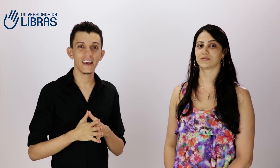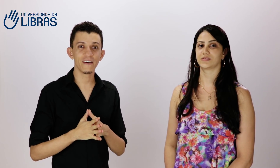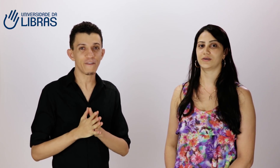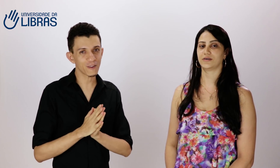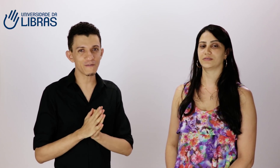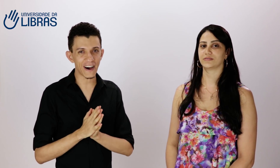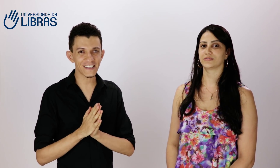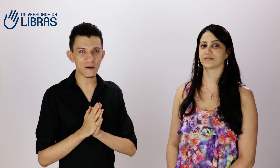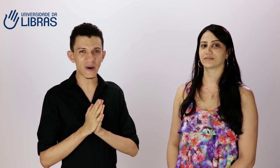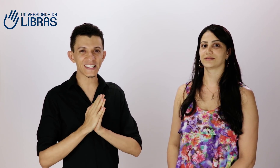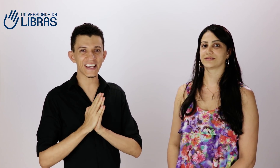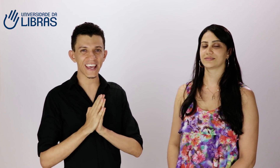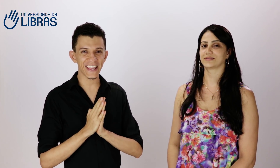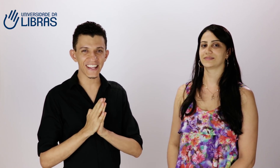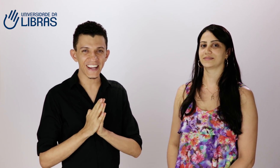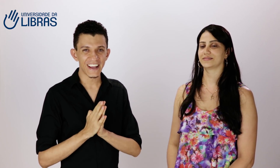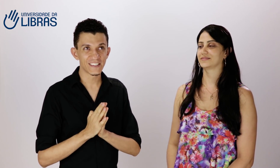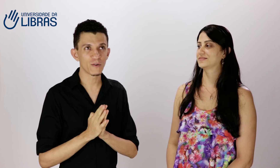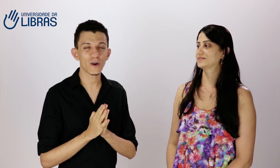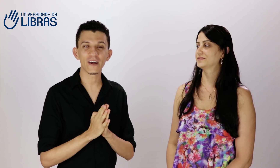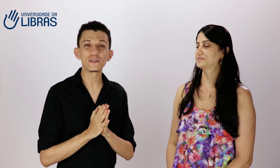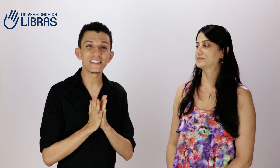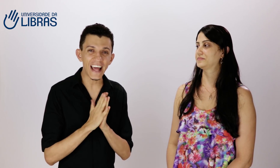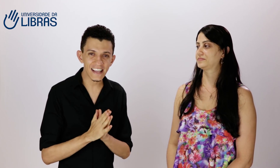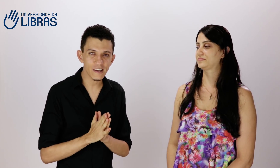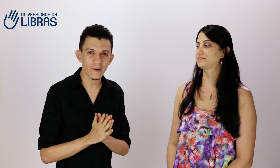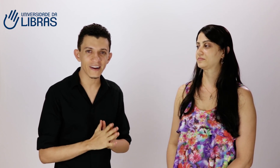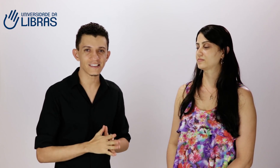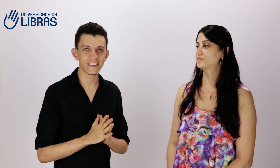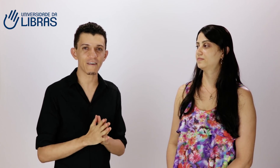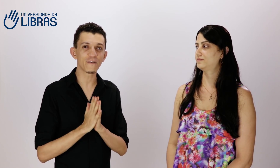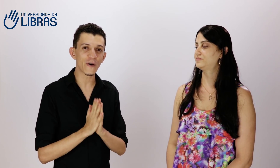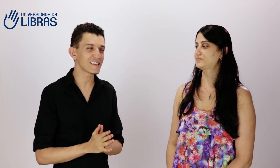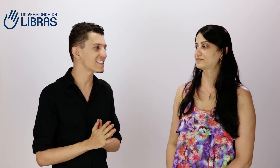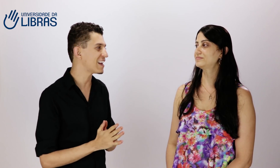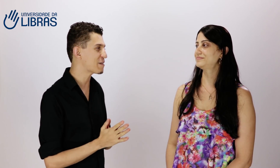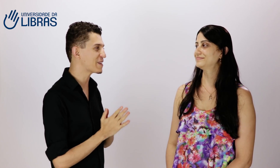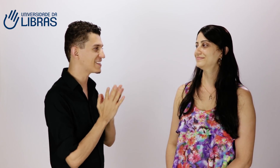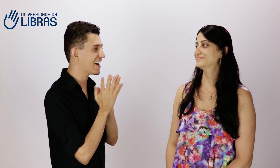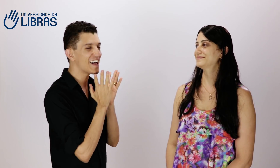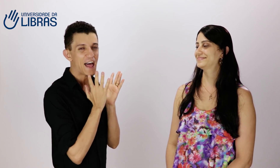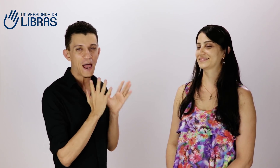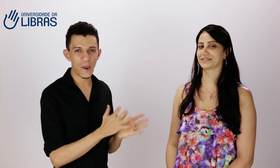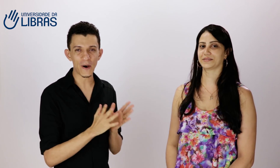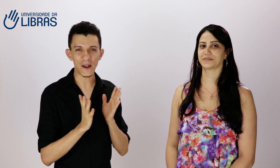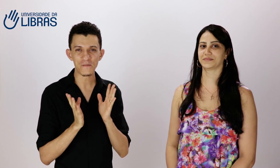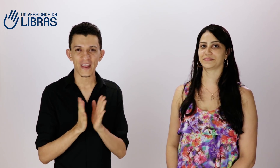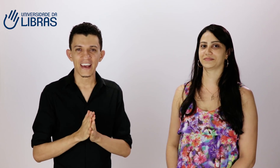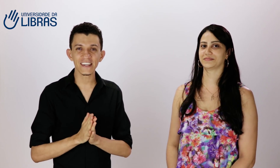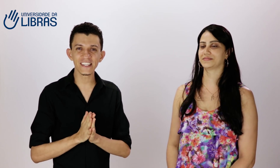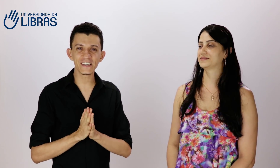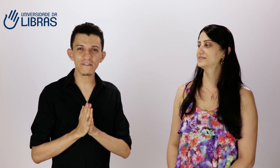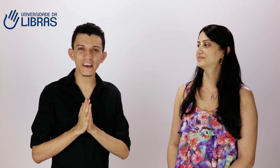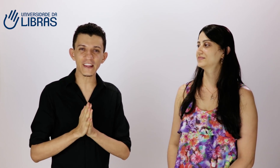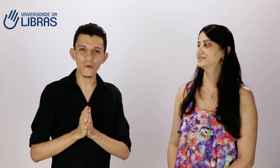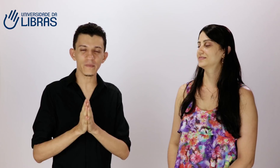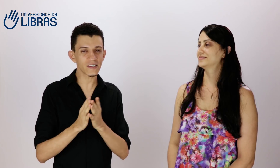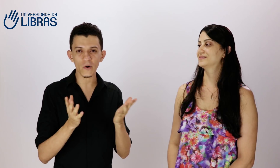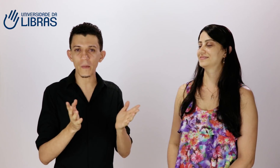E faltam várias semanas ainda. São um total de 10 semanas até a fluência na Libras da Luana. E a gente se vê então, deixa um